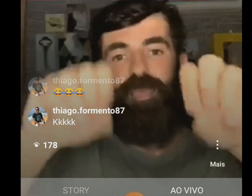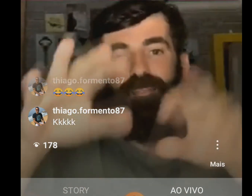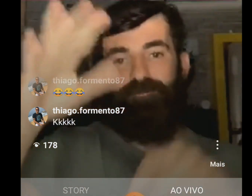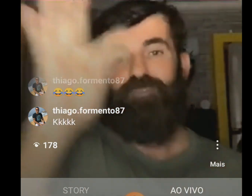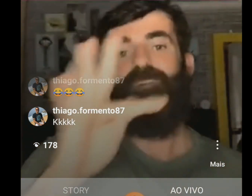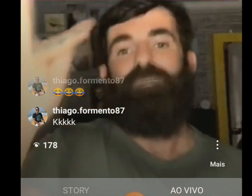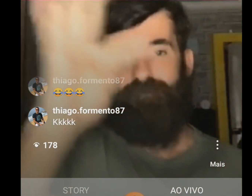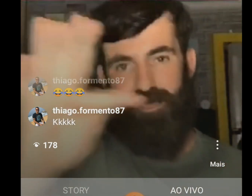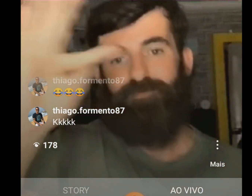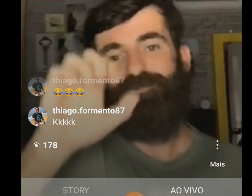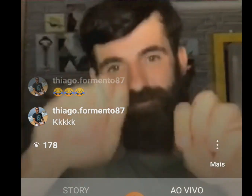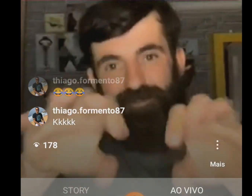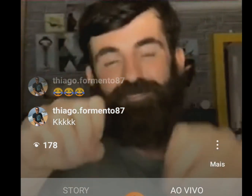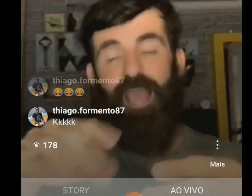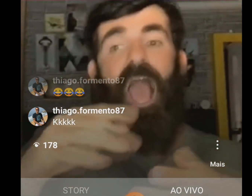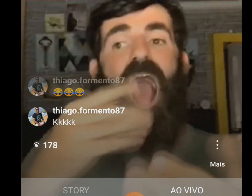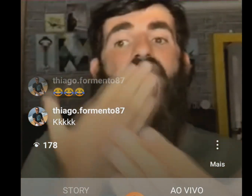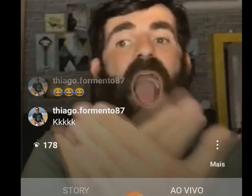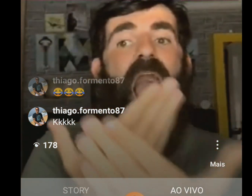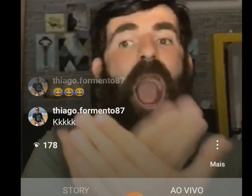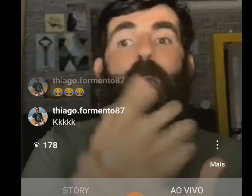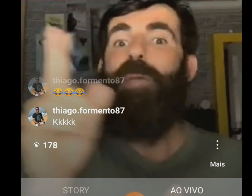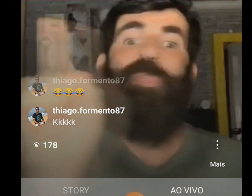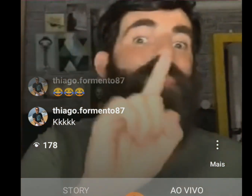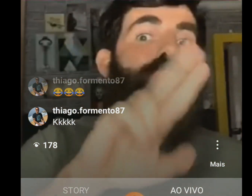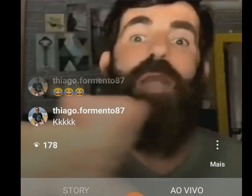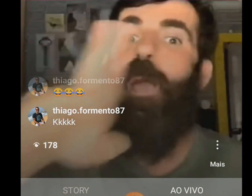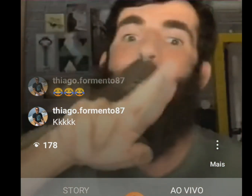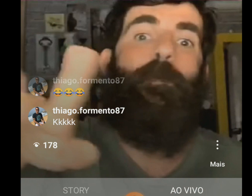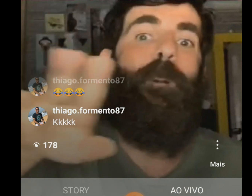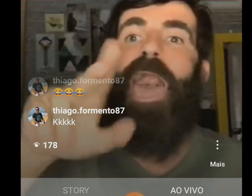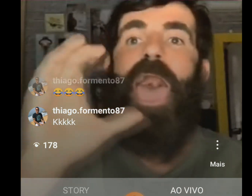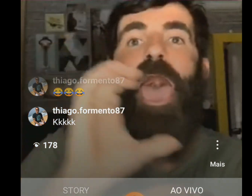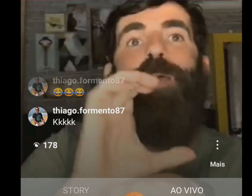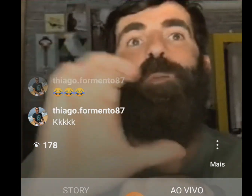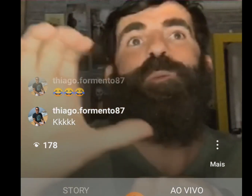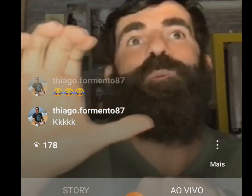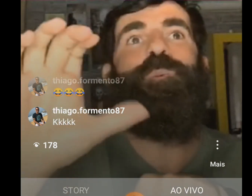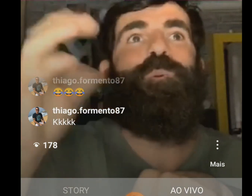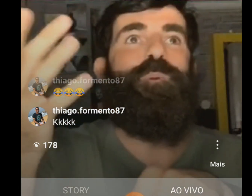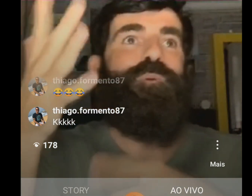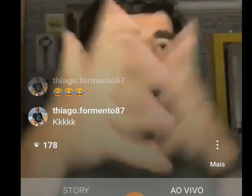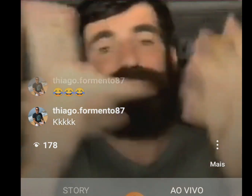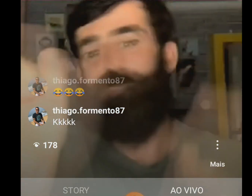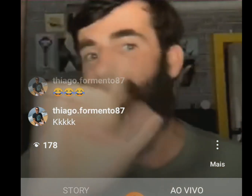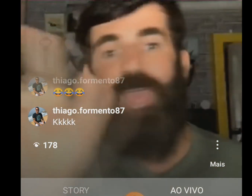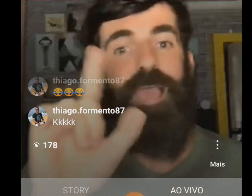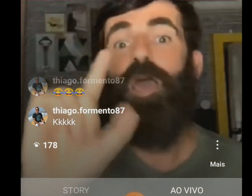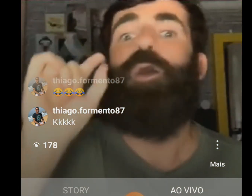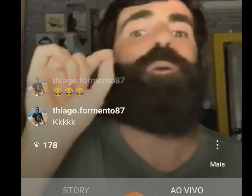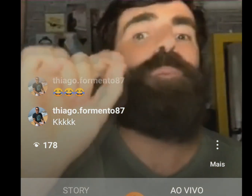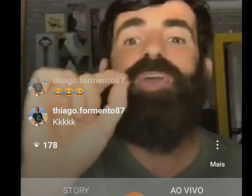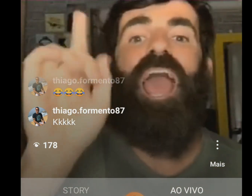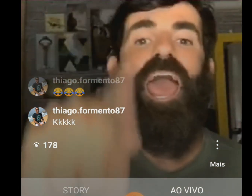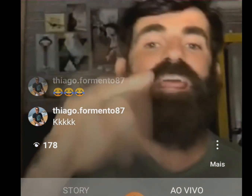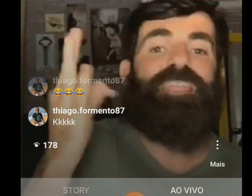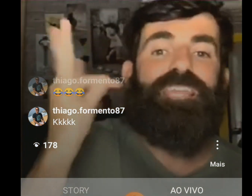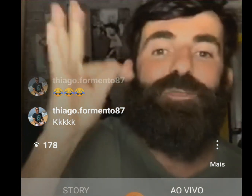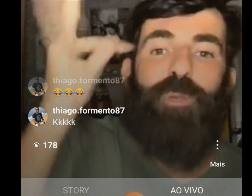faculdade e a aula é diferente de um curso de Libras, é diferente. O que é? É muita